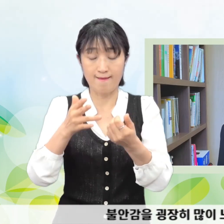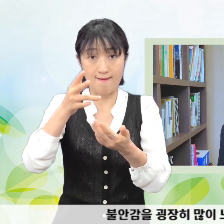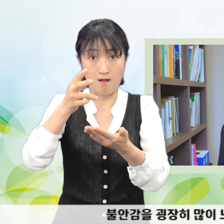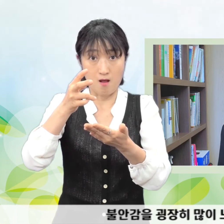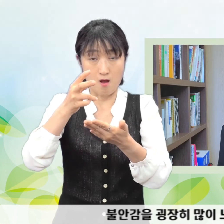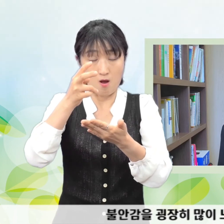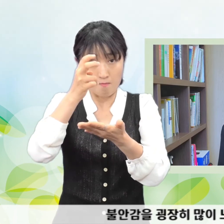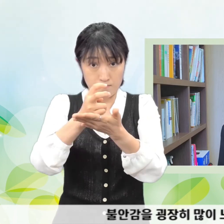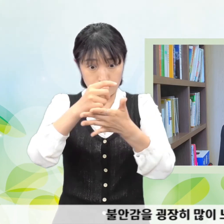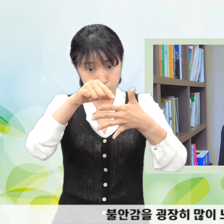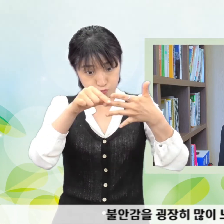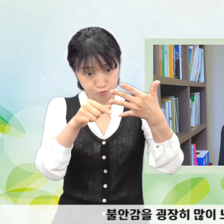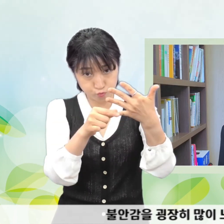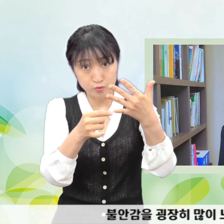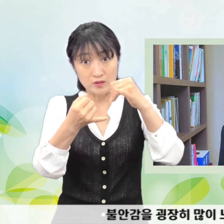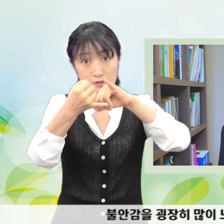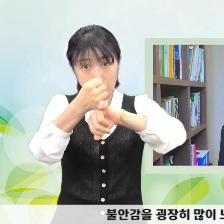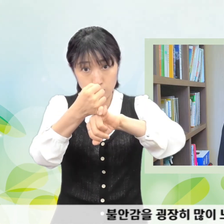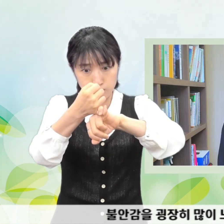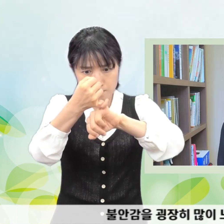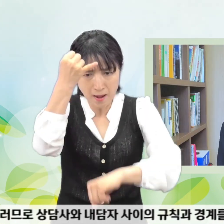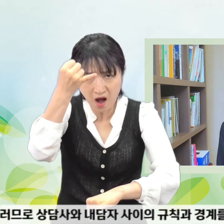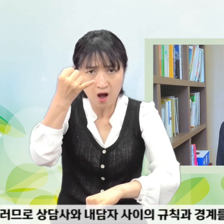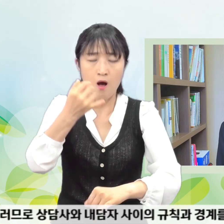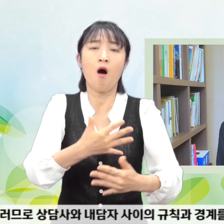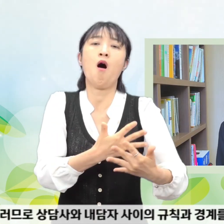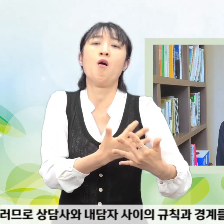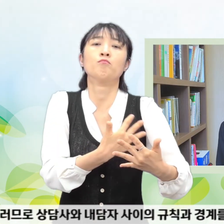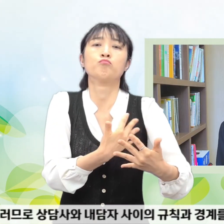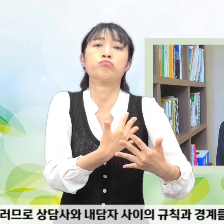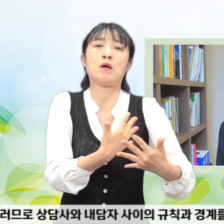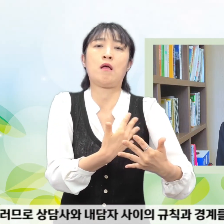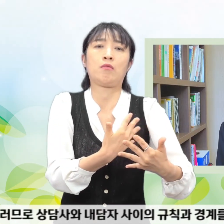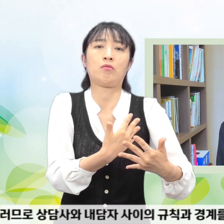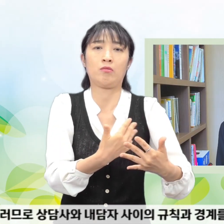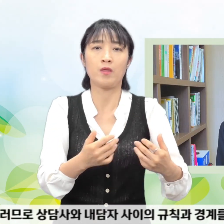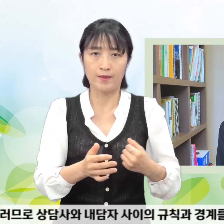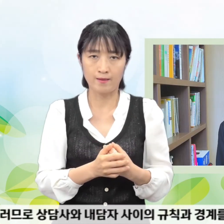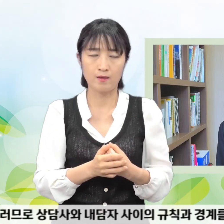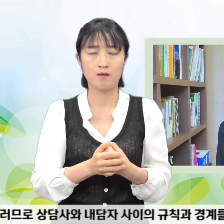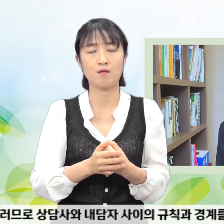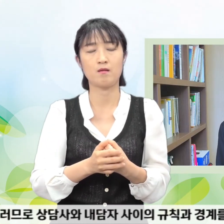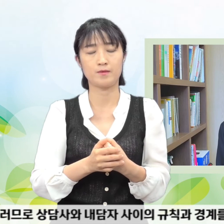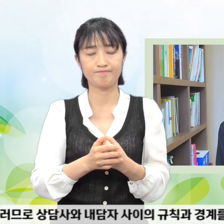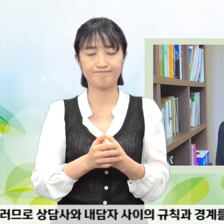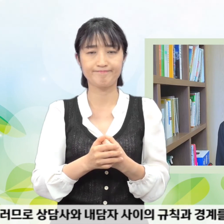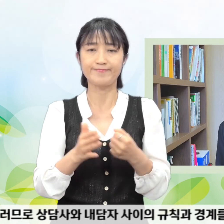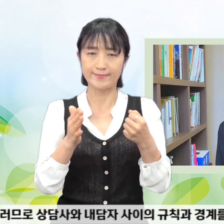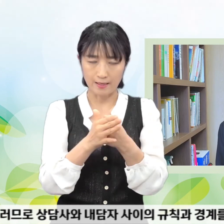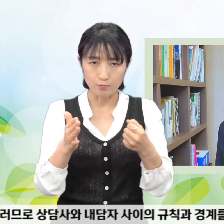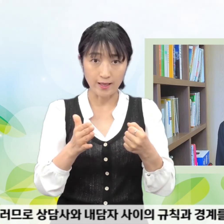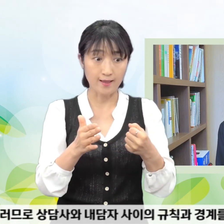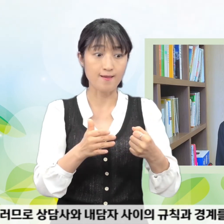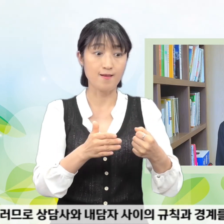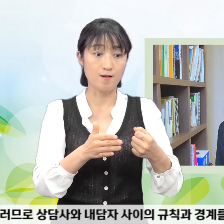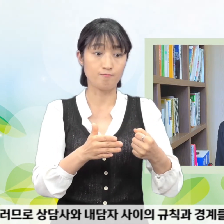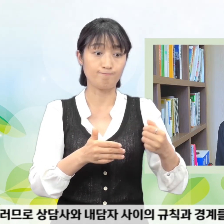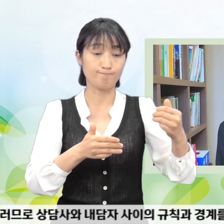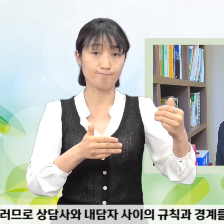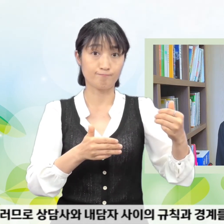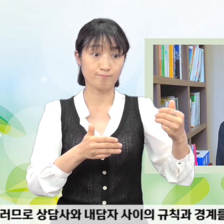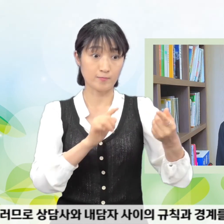그것에 대한 불안감이 굉장히 많이 올라오고, 그렇기 때문에 그 상담사와 내담자가 정한